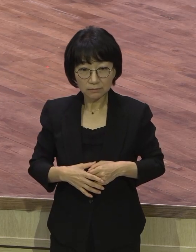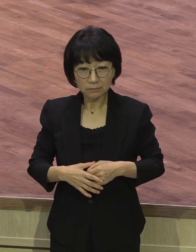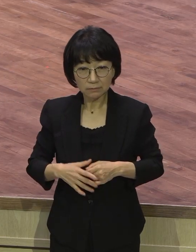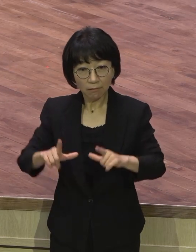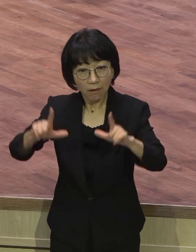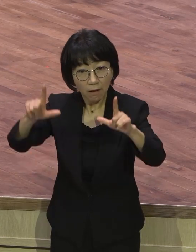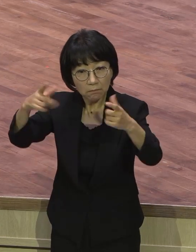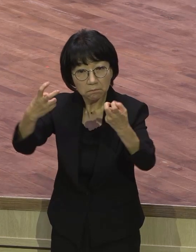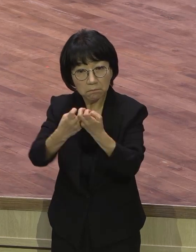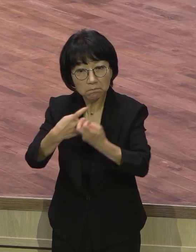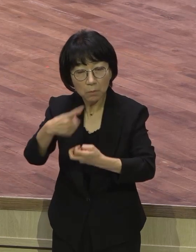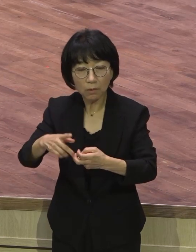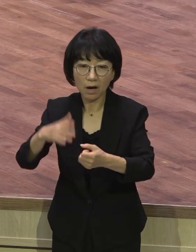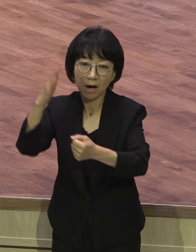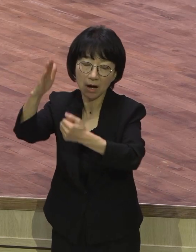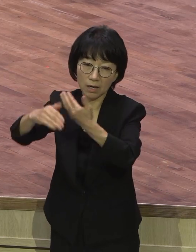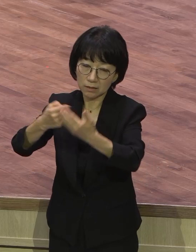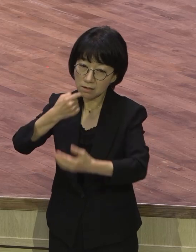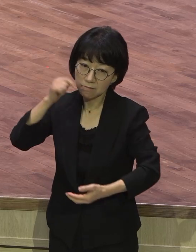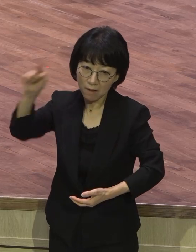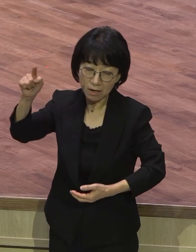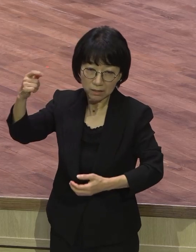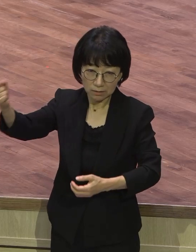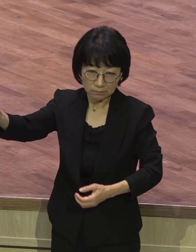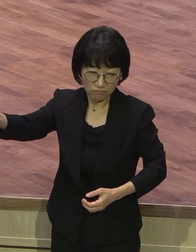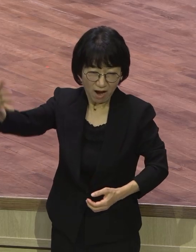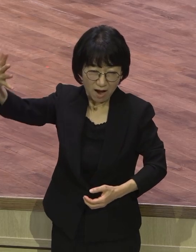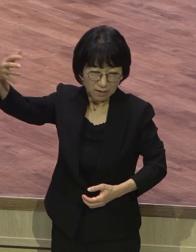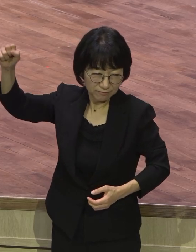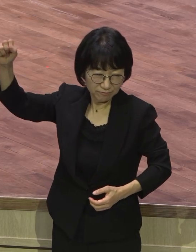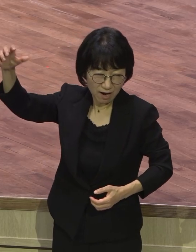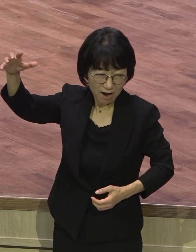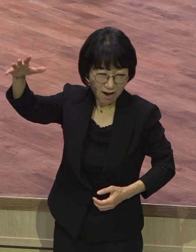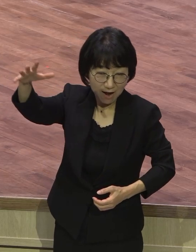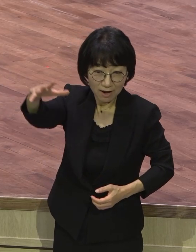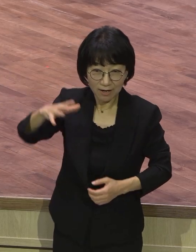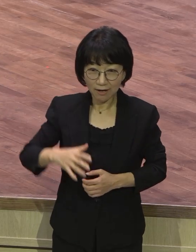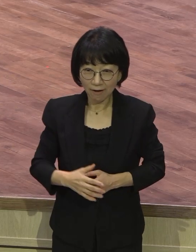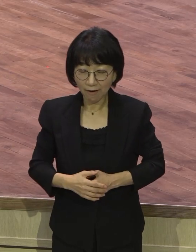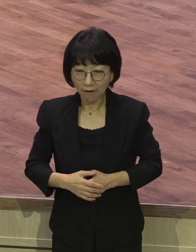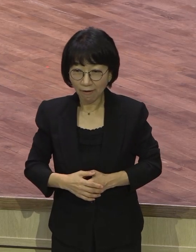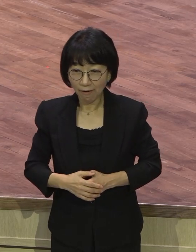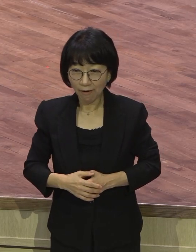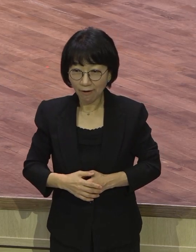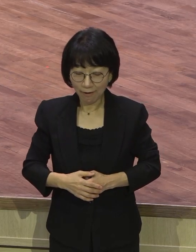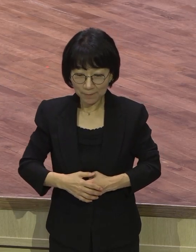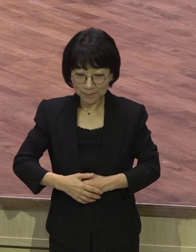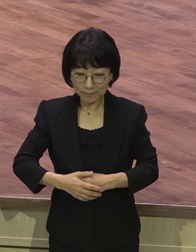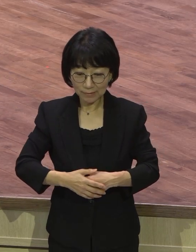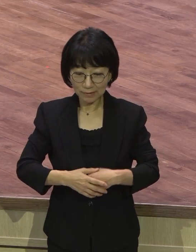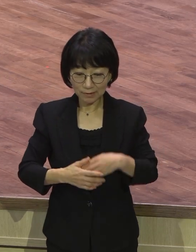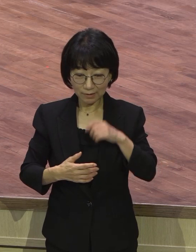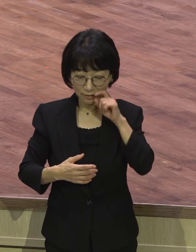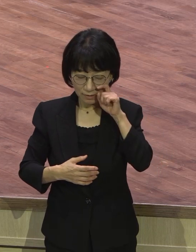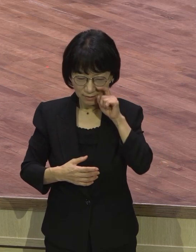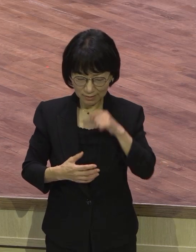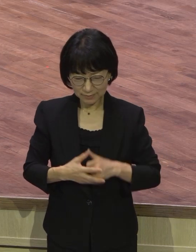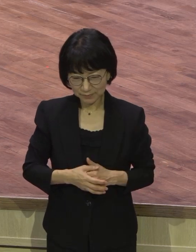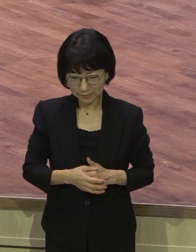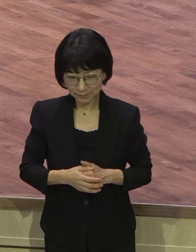빛이 해를 비추고 있는 거요 그 빛 그동안 해가 새카맣게 되어버린다니까 하나님이